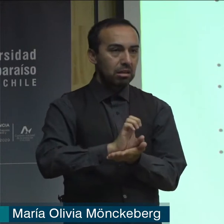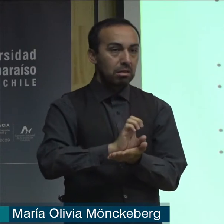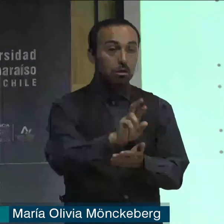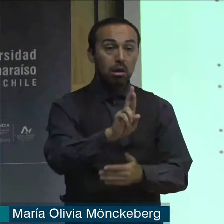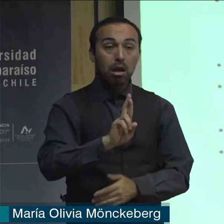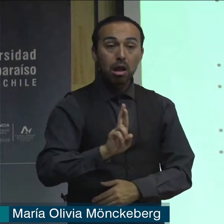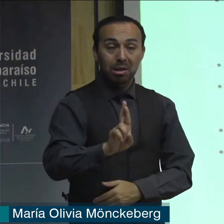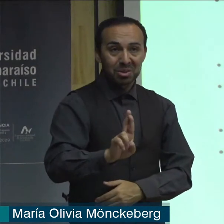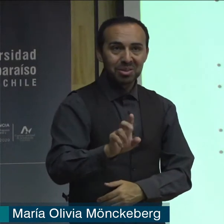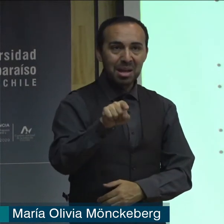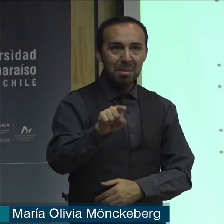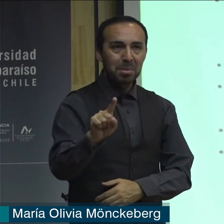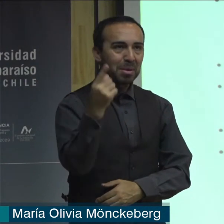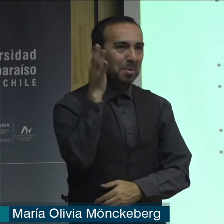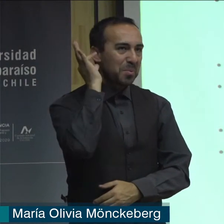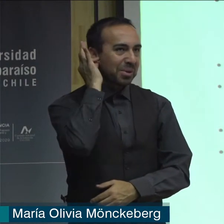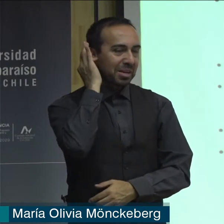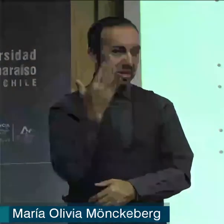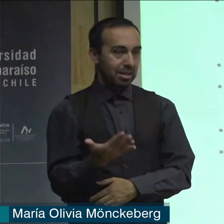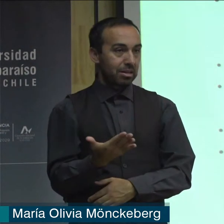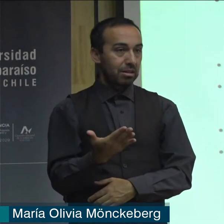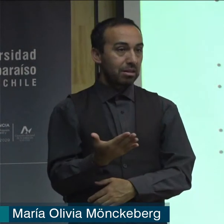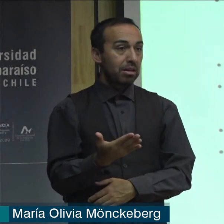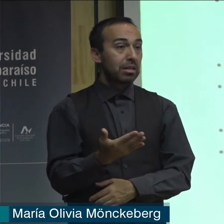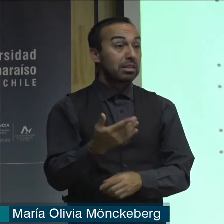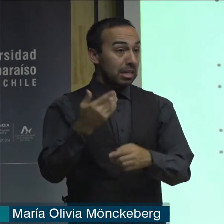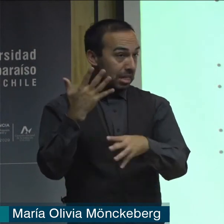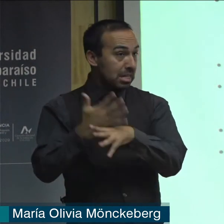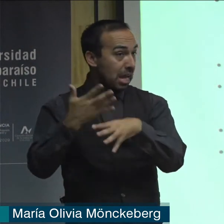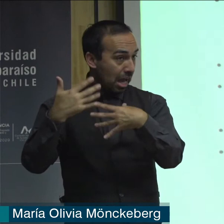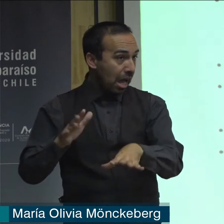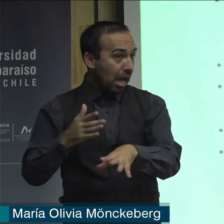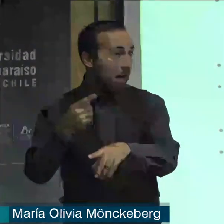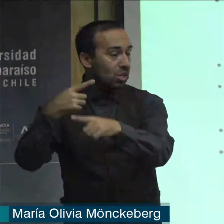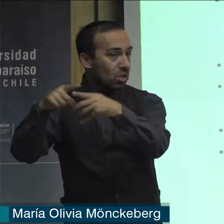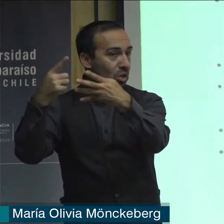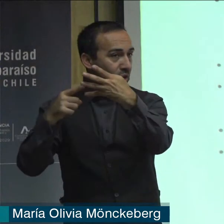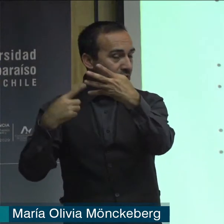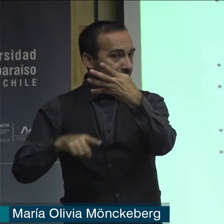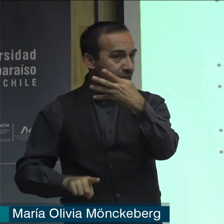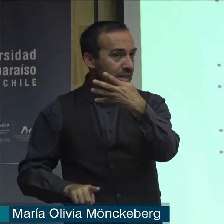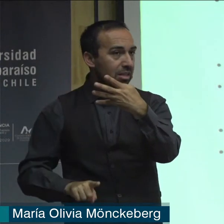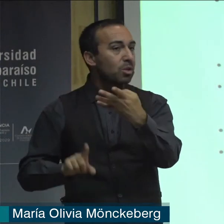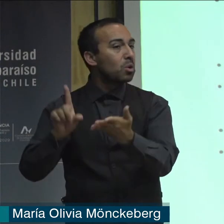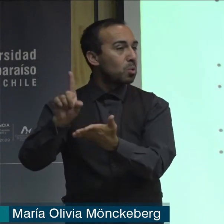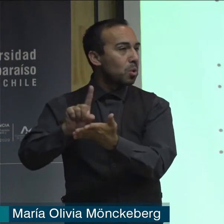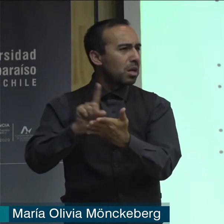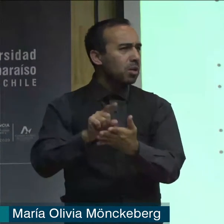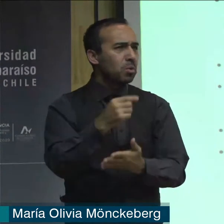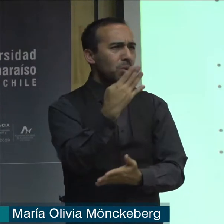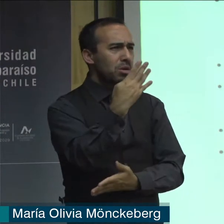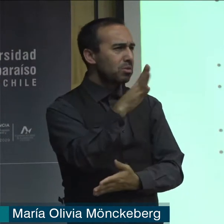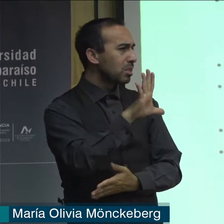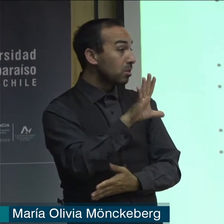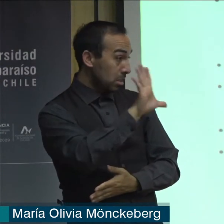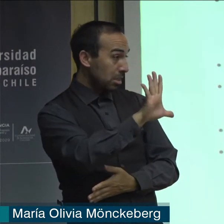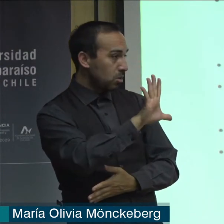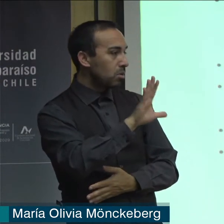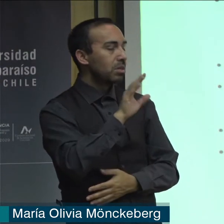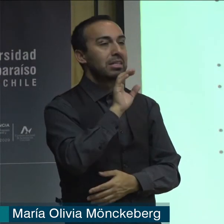rosa debe y hay otros rectores ya en cuatro cinco cinco